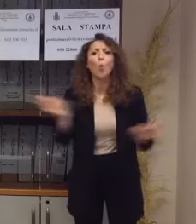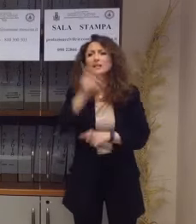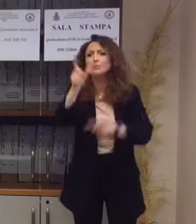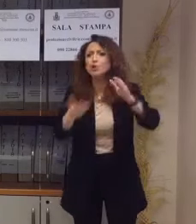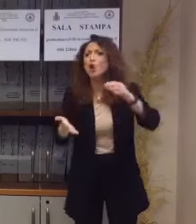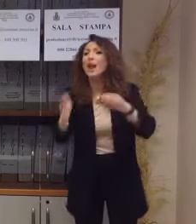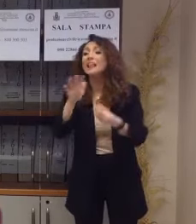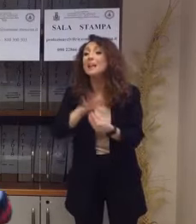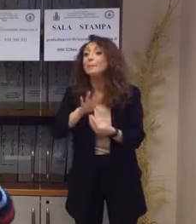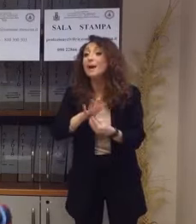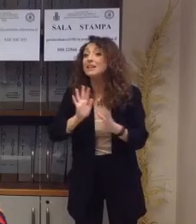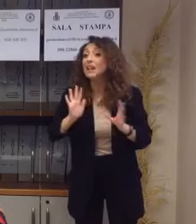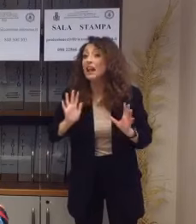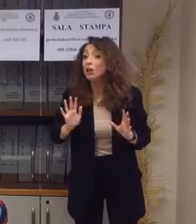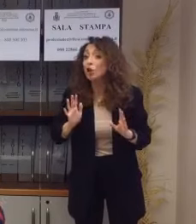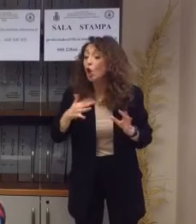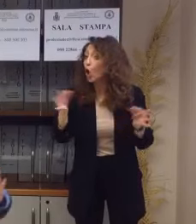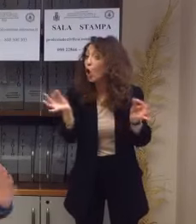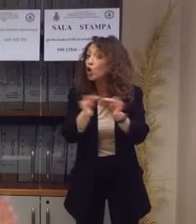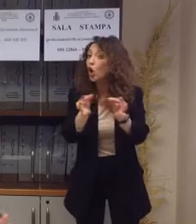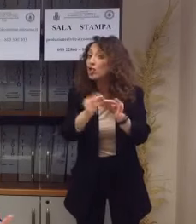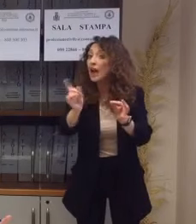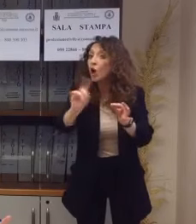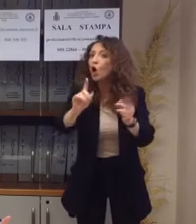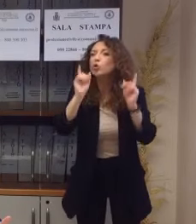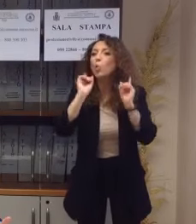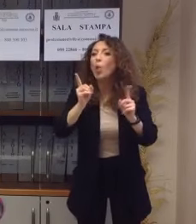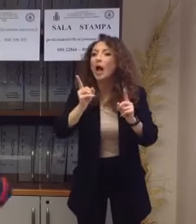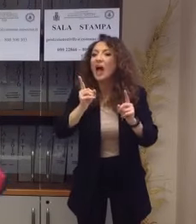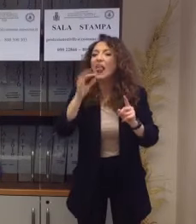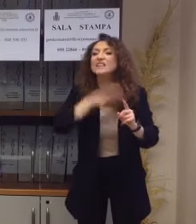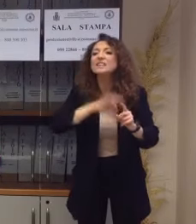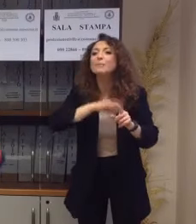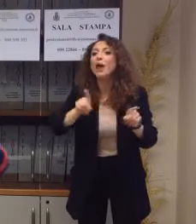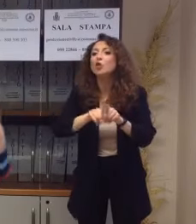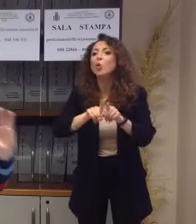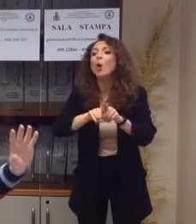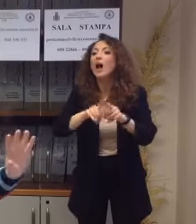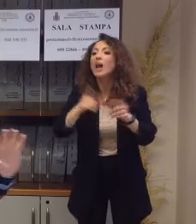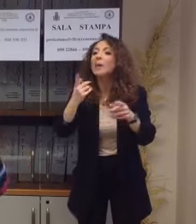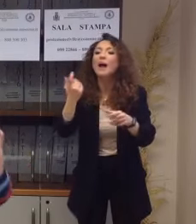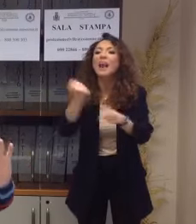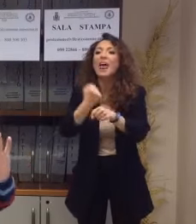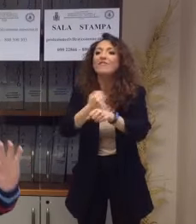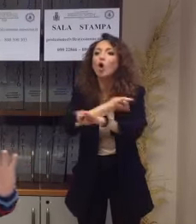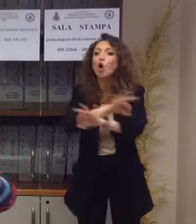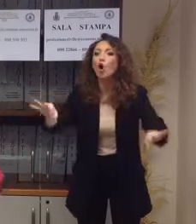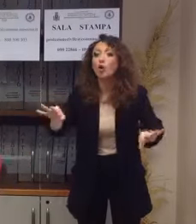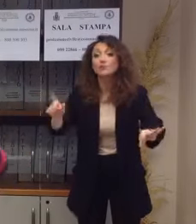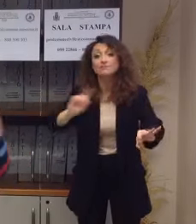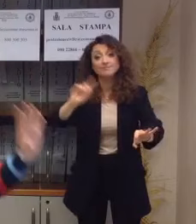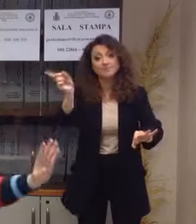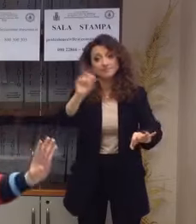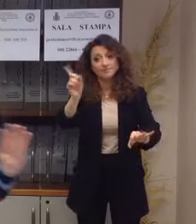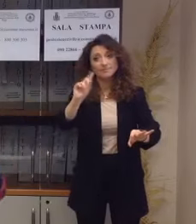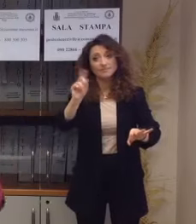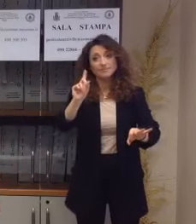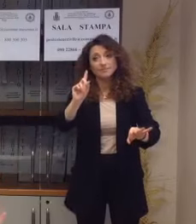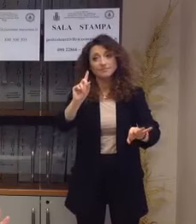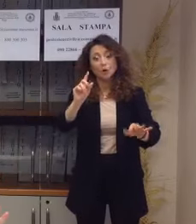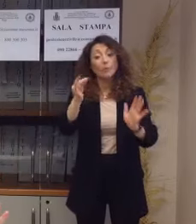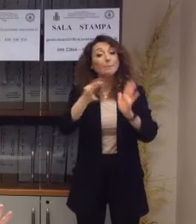non sono d'accordo a passare lo stipendio senza fare nulla. Questo come principio generale, e aspetterò qualunque persona